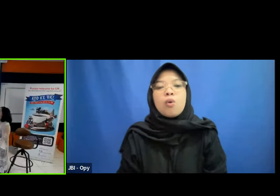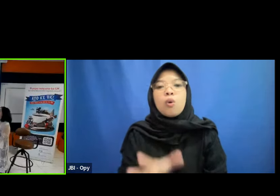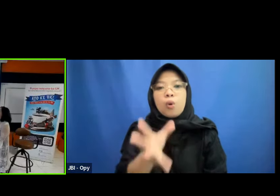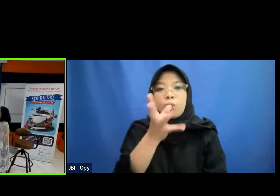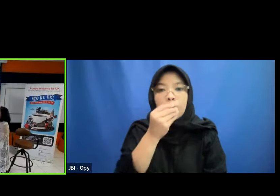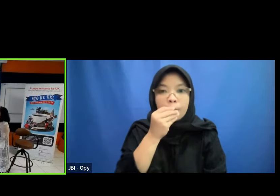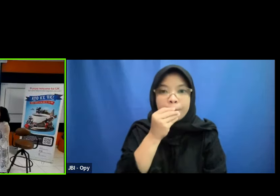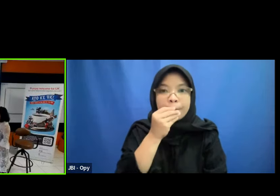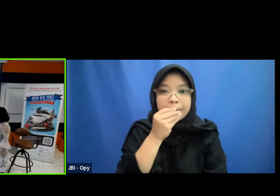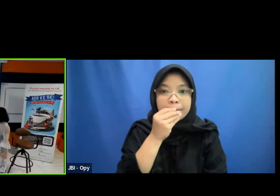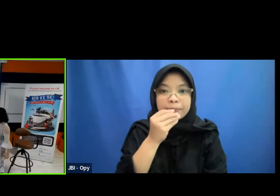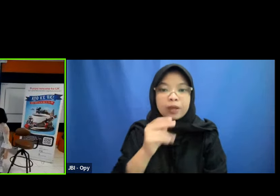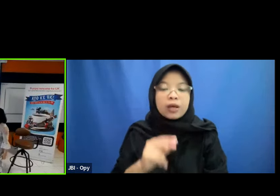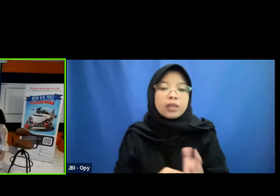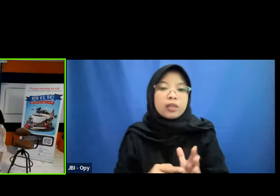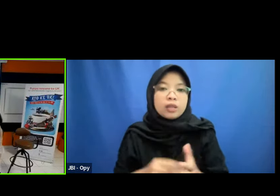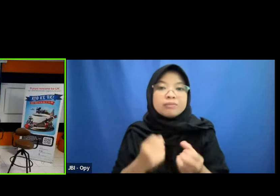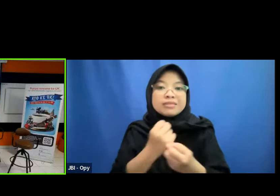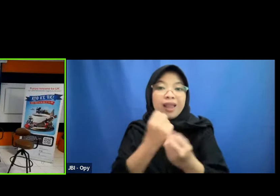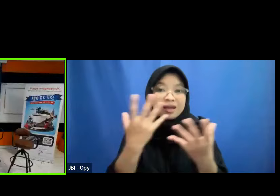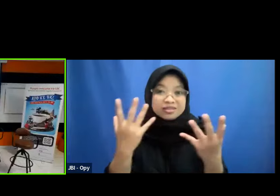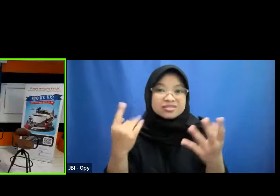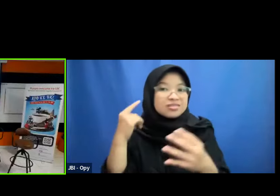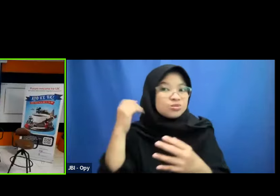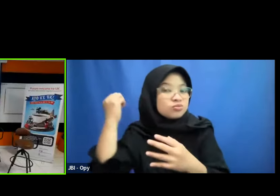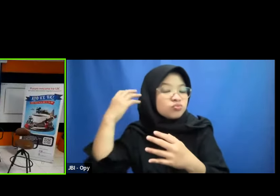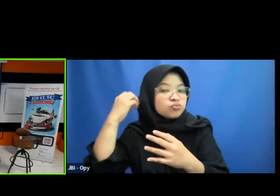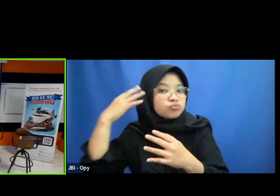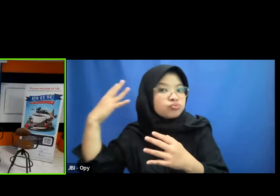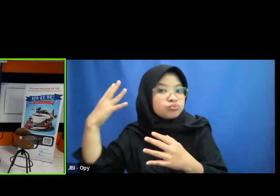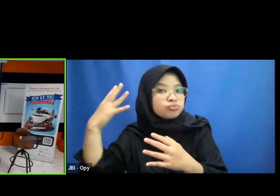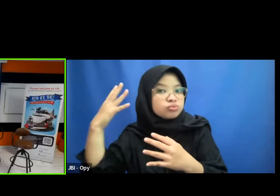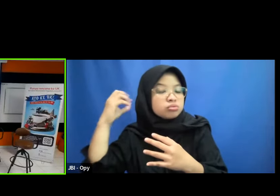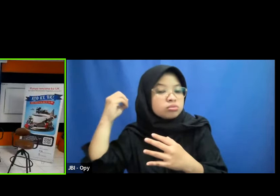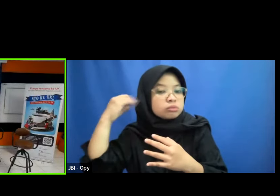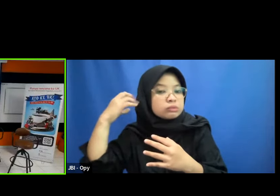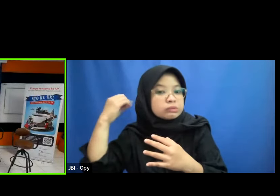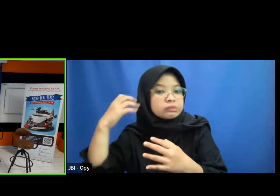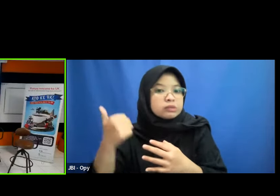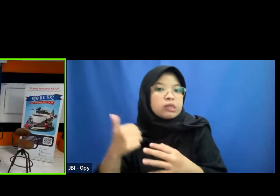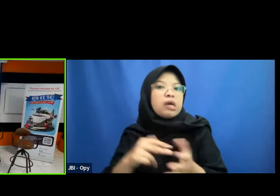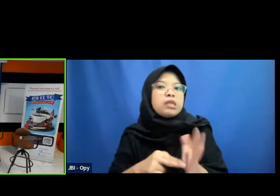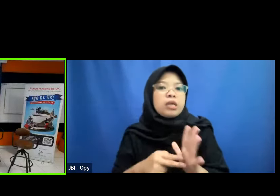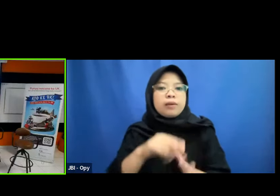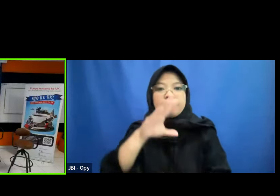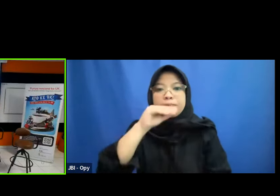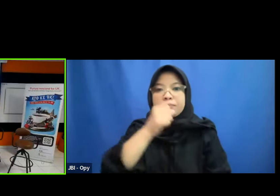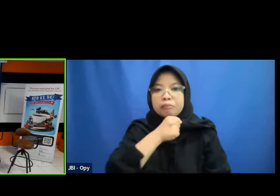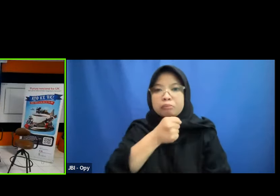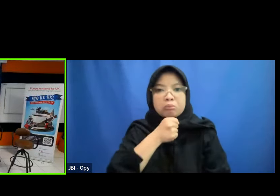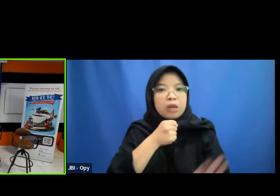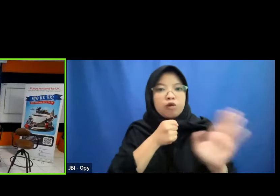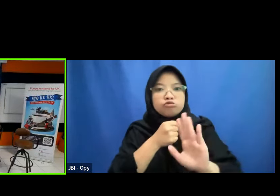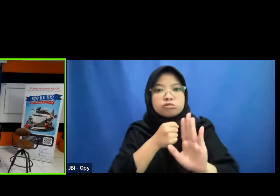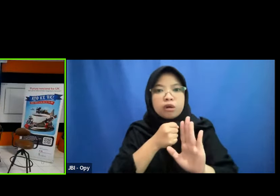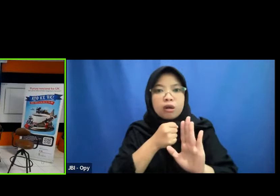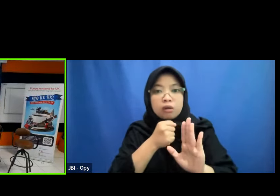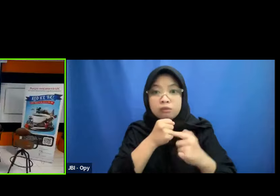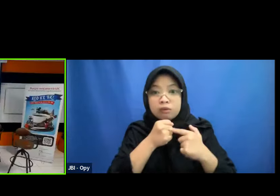Oh clear Iya jadi jadi aku enggak usah pakai ini ya teman-teman ya